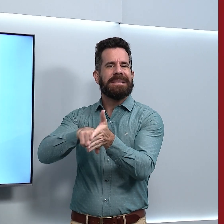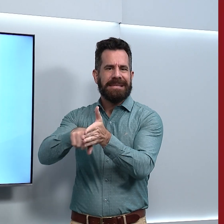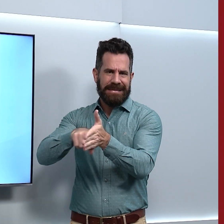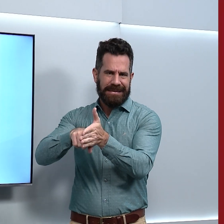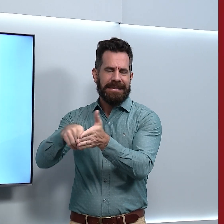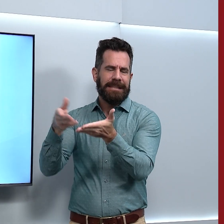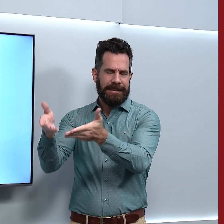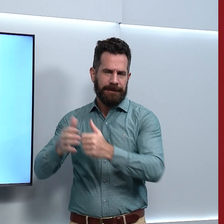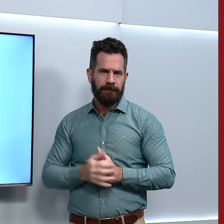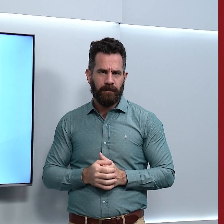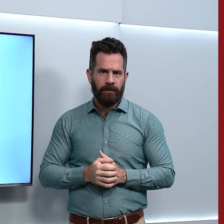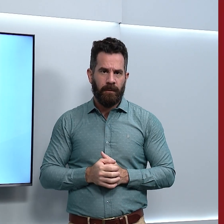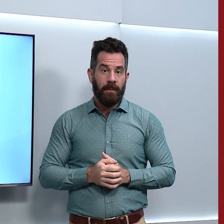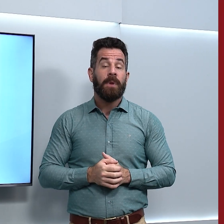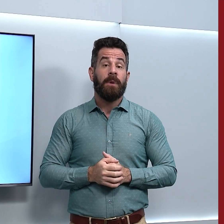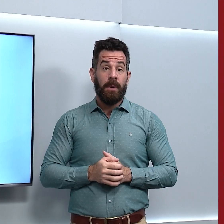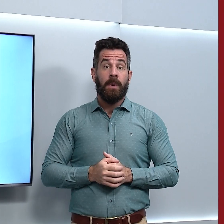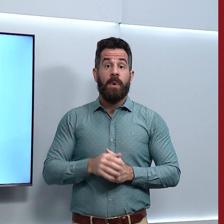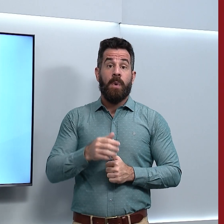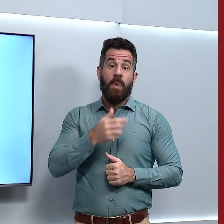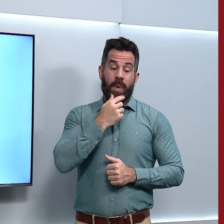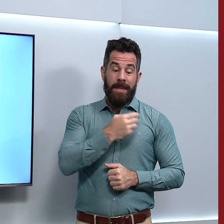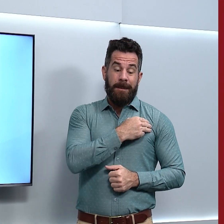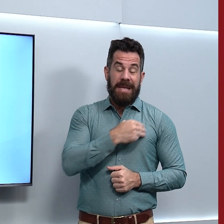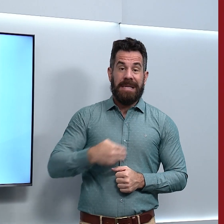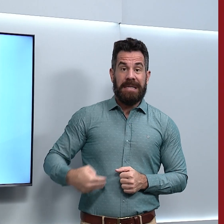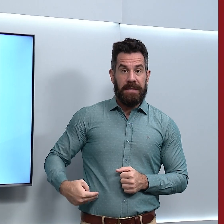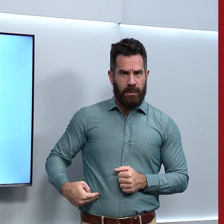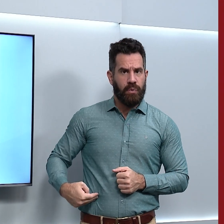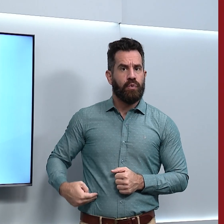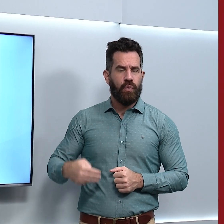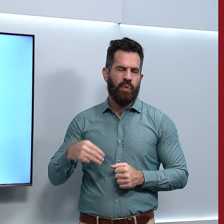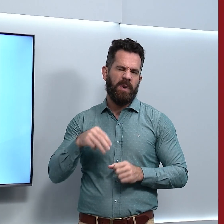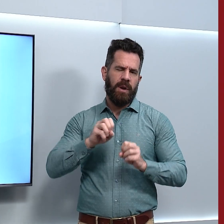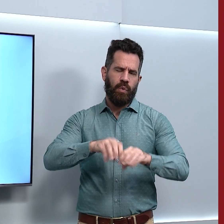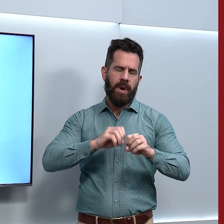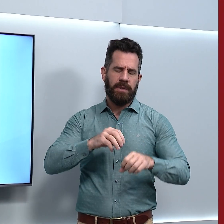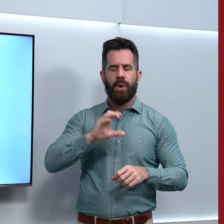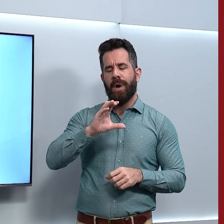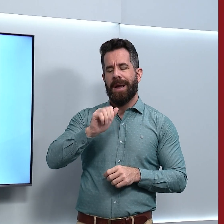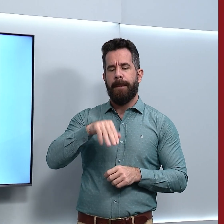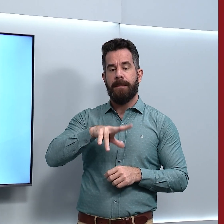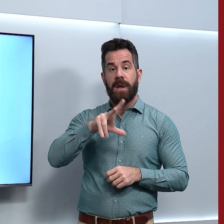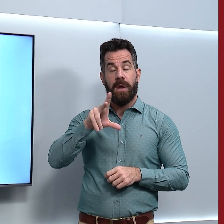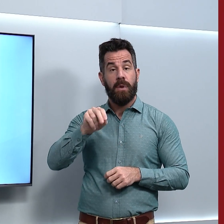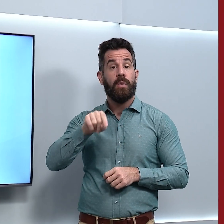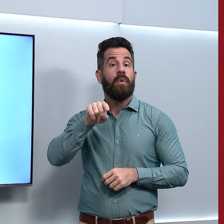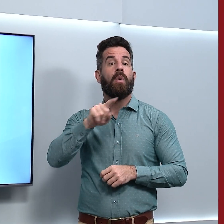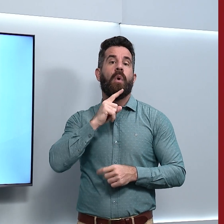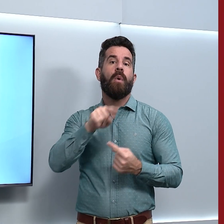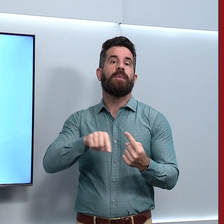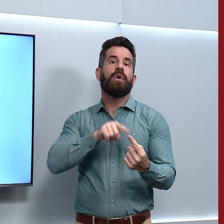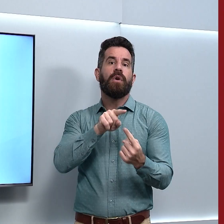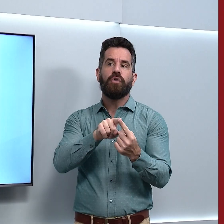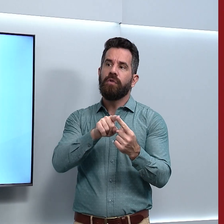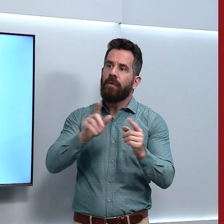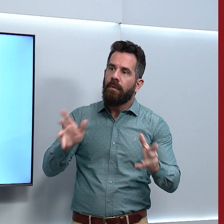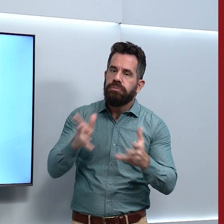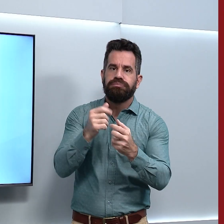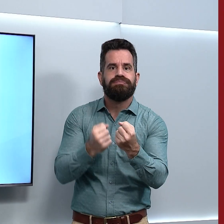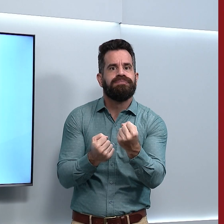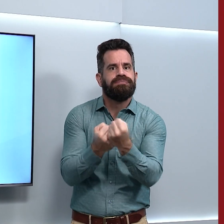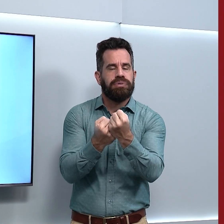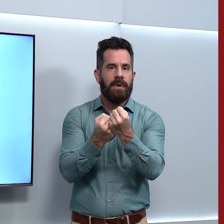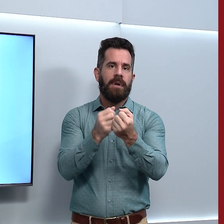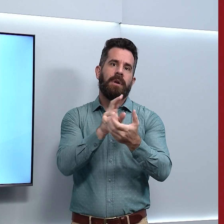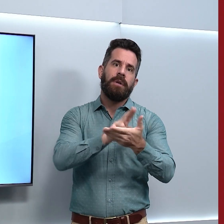Segundo o ministro da Educação, Camilo Santana, o objetivo é garantir o funcionamento das instituições e compensar